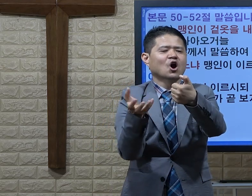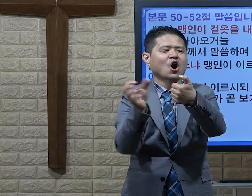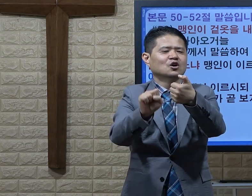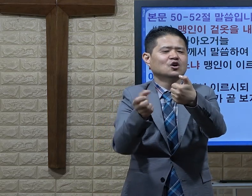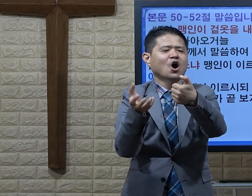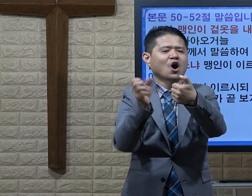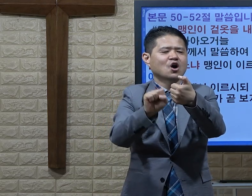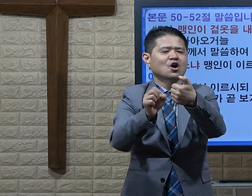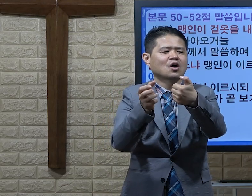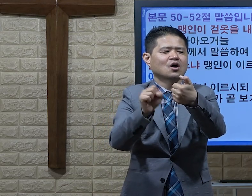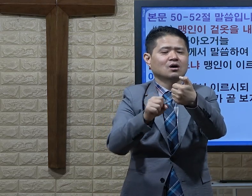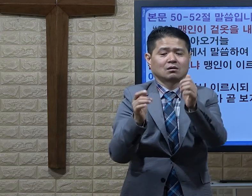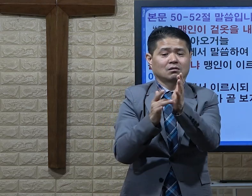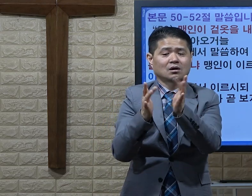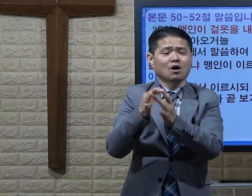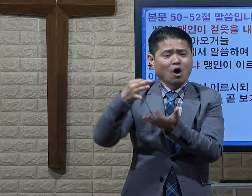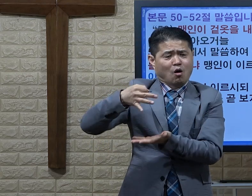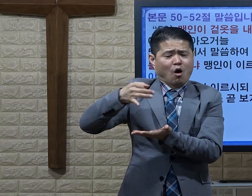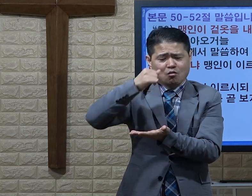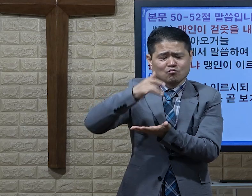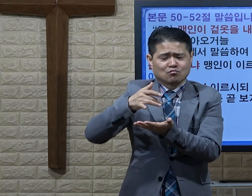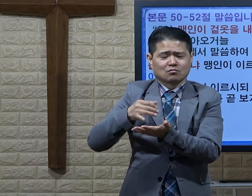50억 정도. 예수님은 부자시니까